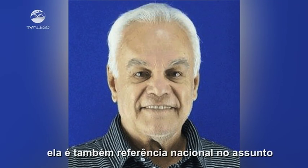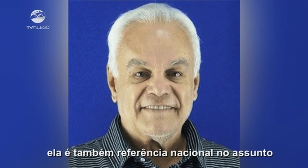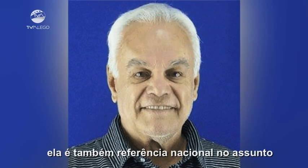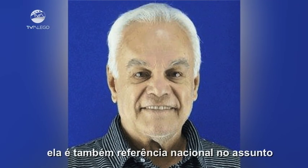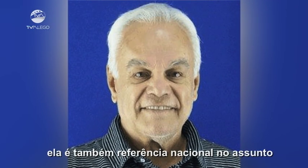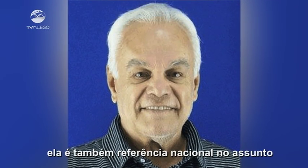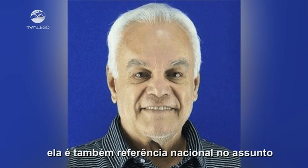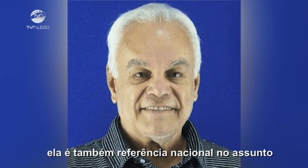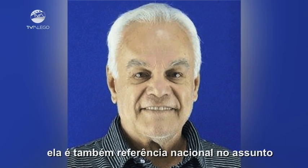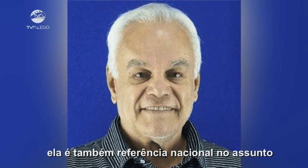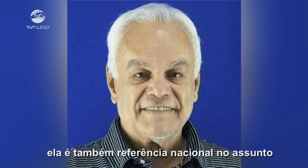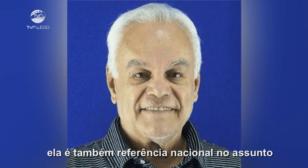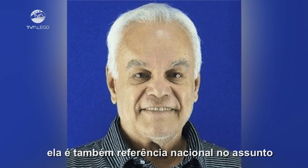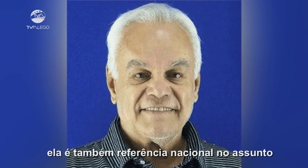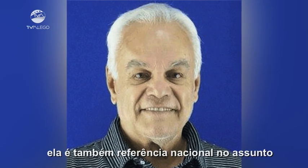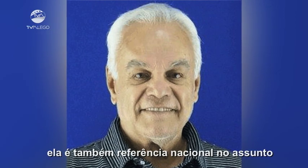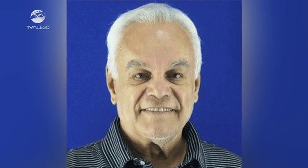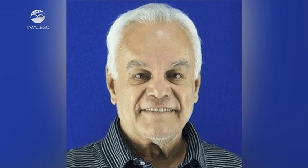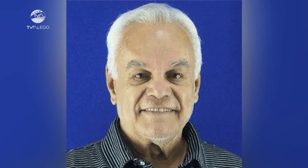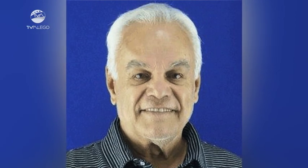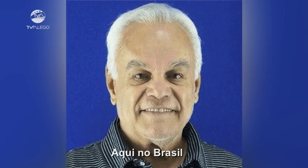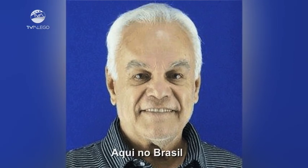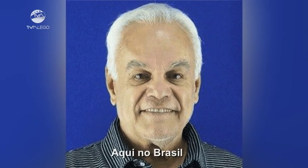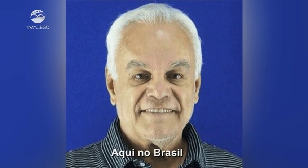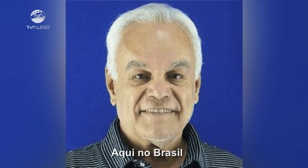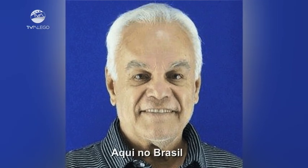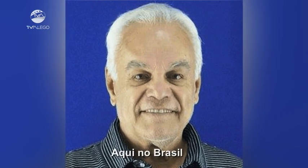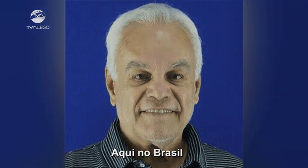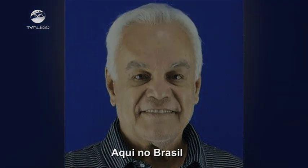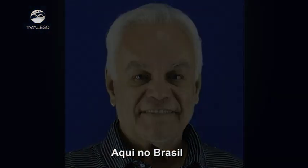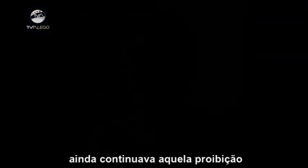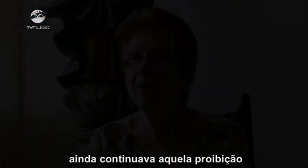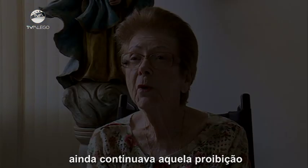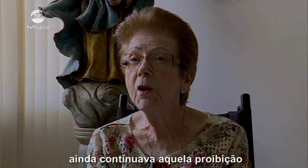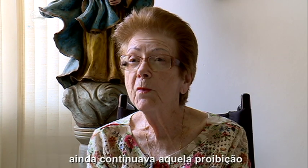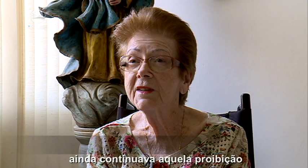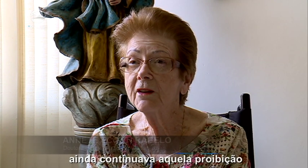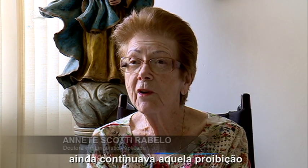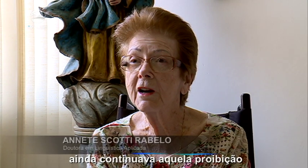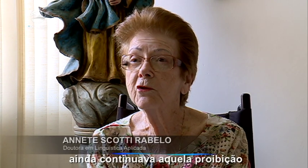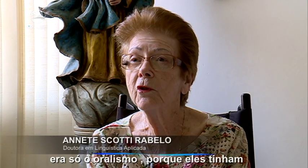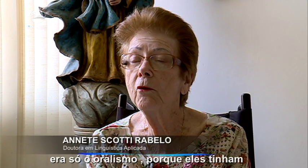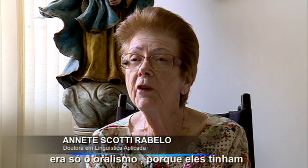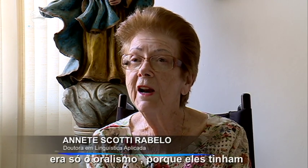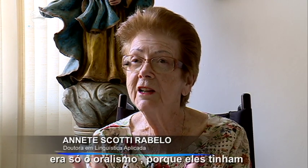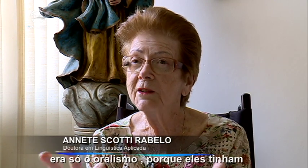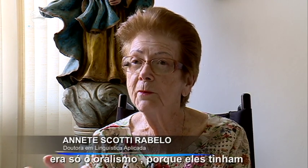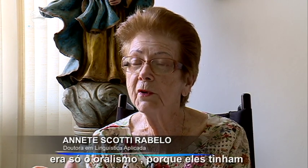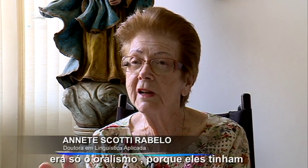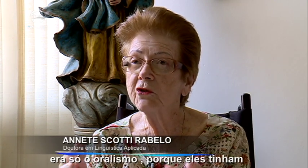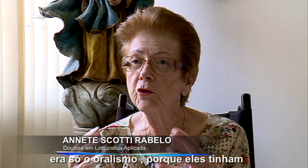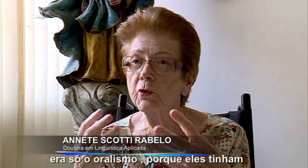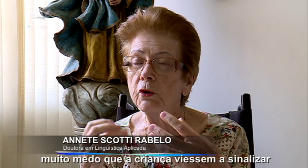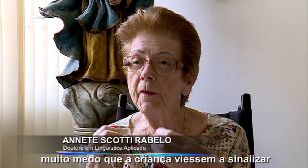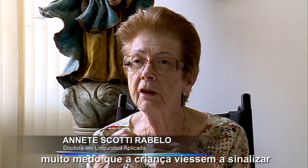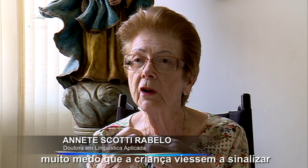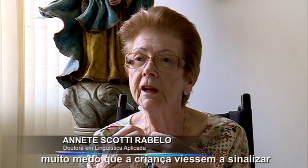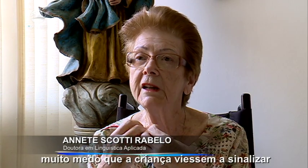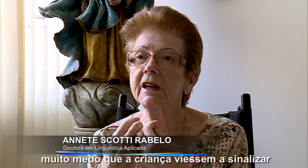referência nacional no assunto. Aqui no Brasil ainda continuava aquela proibição, era só o oralismo, porque eles tinham muito medo que a criança